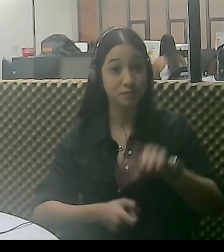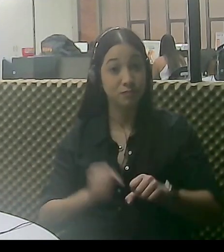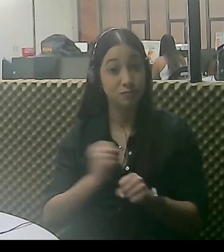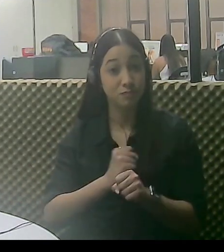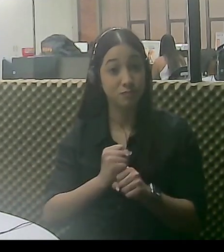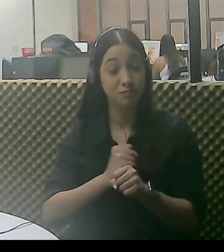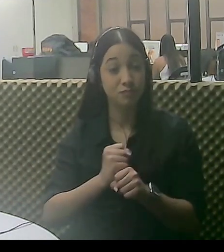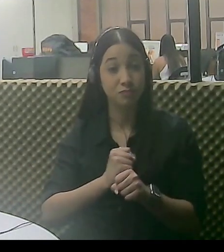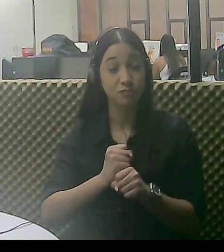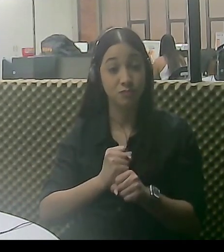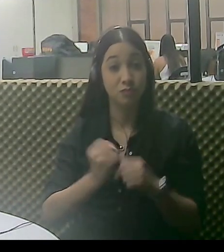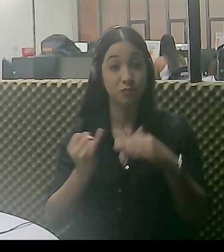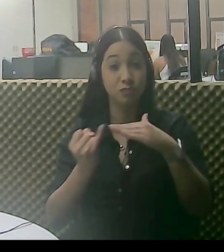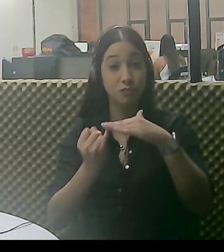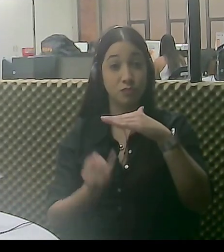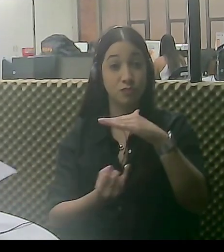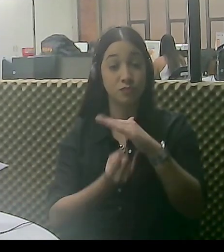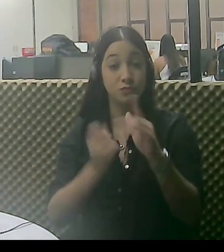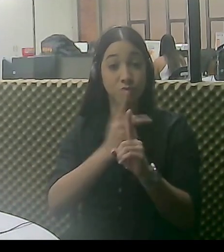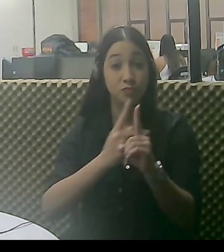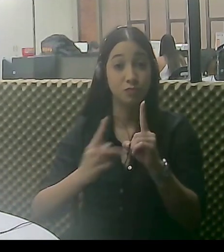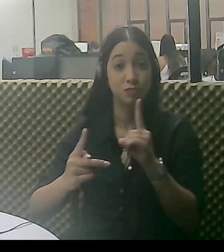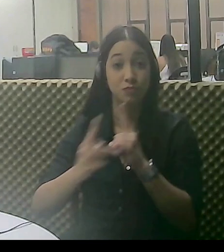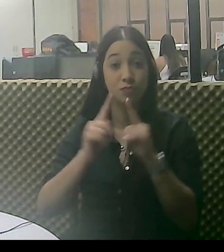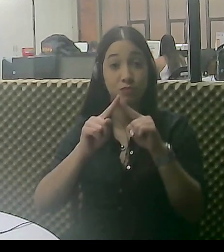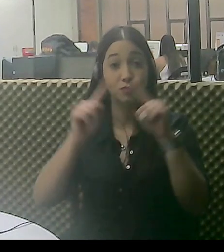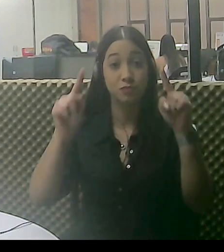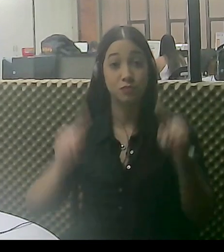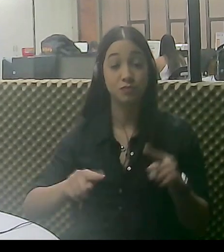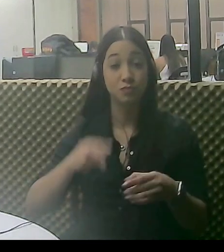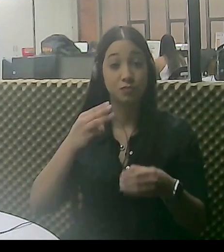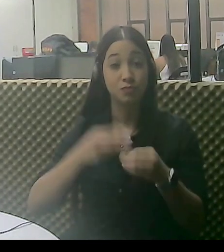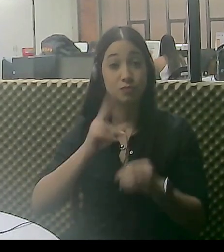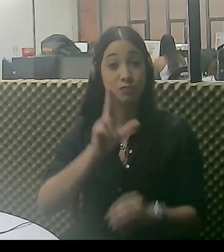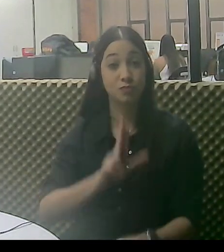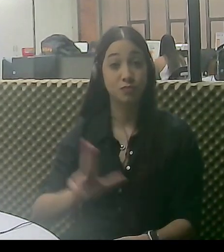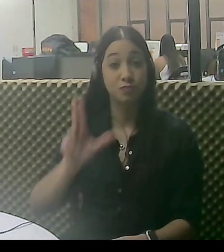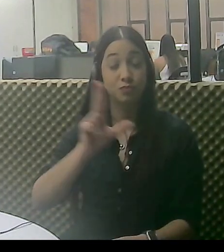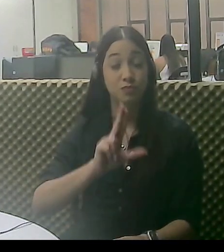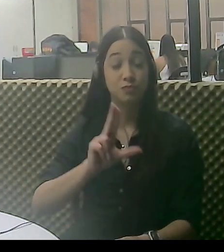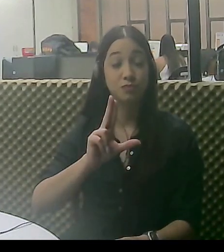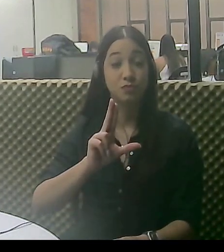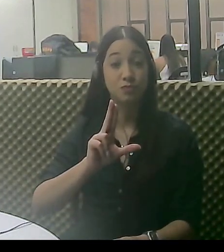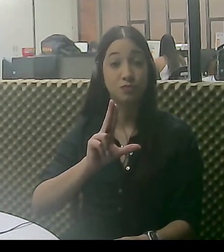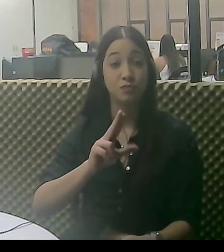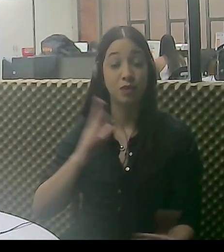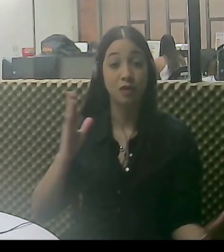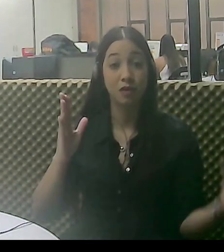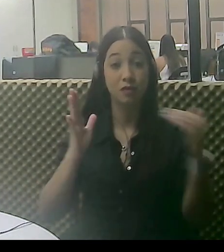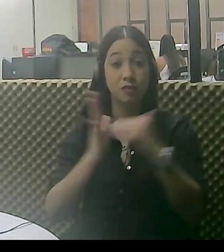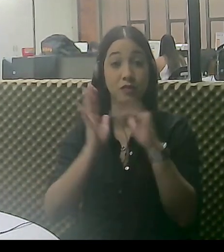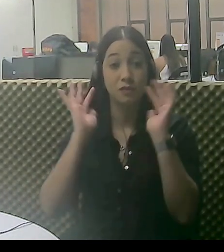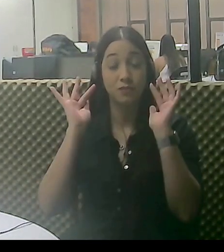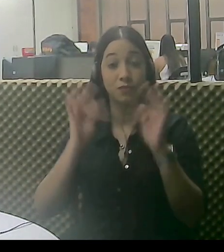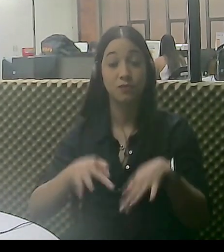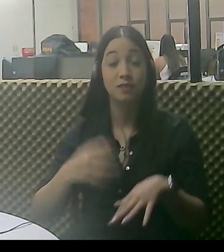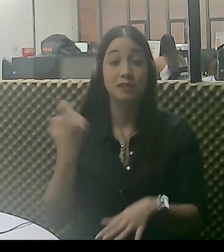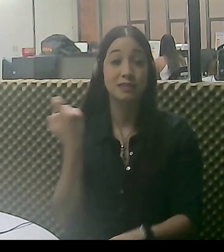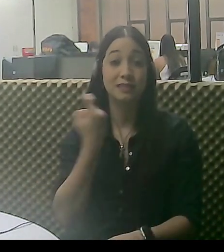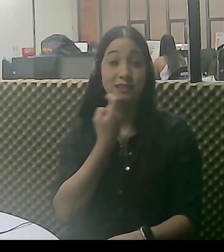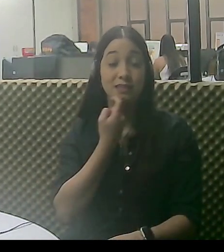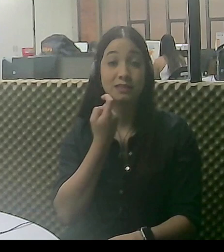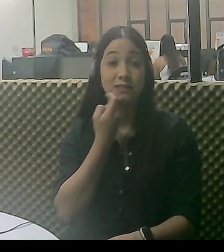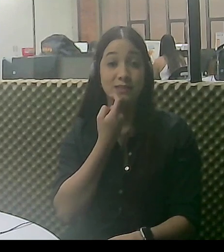anual junto ao Instituto de Previdência dos Servidores do Município de Uberlândia, o IPREMO, o prazo se encerra nesta